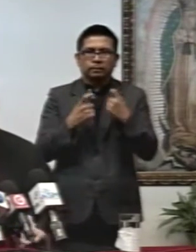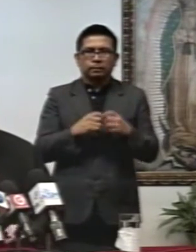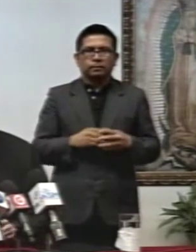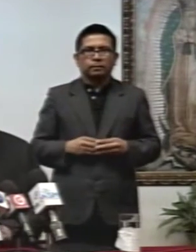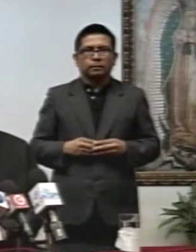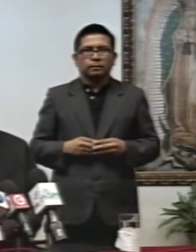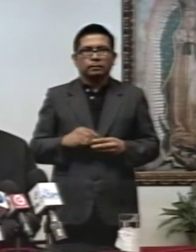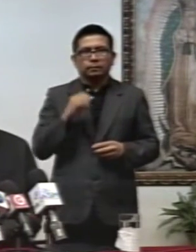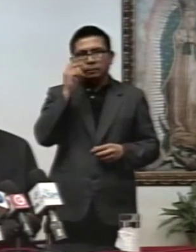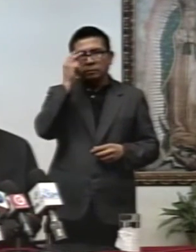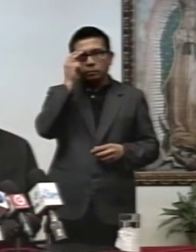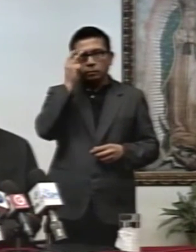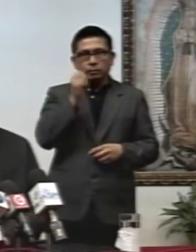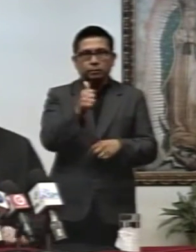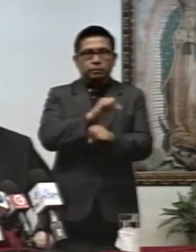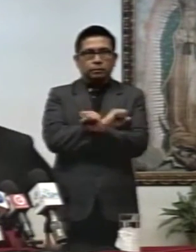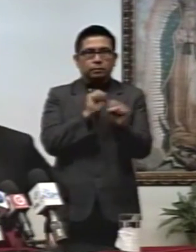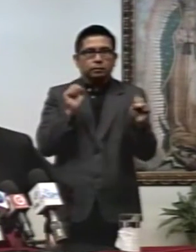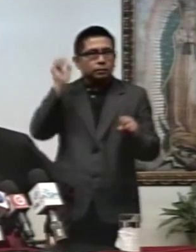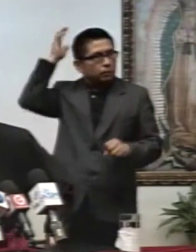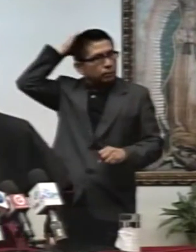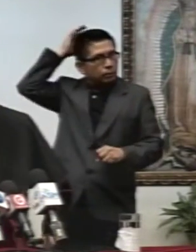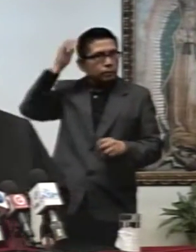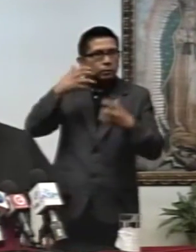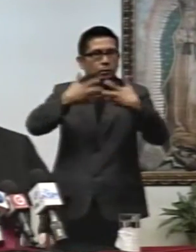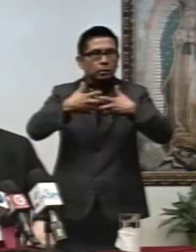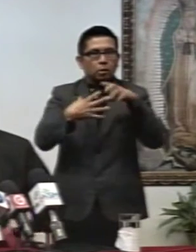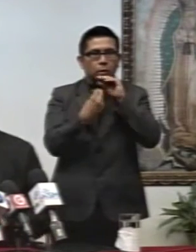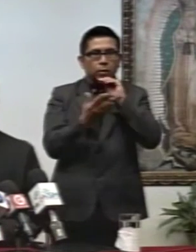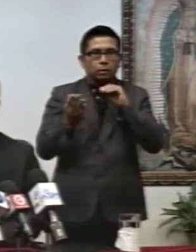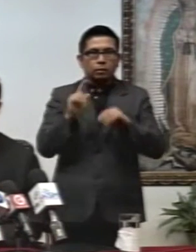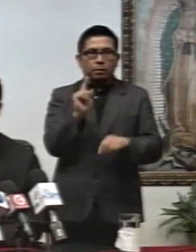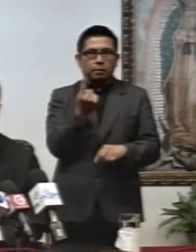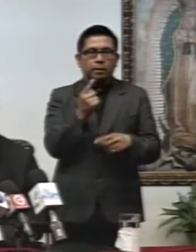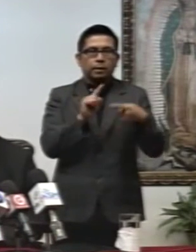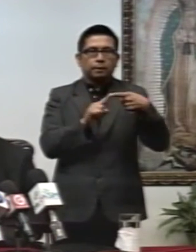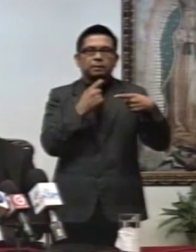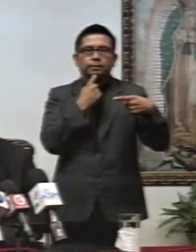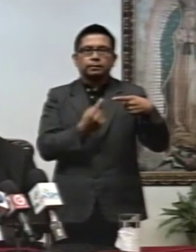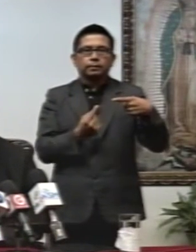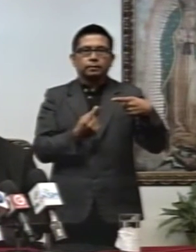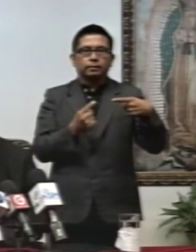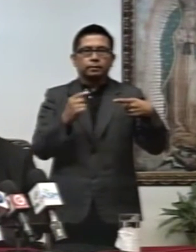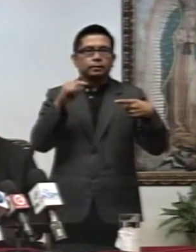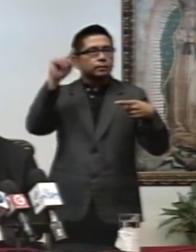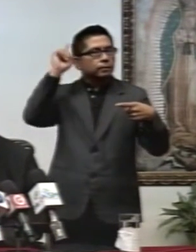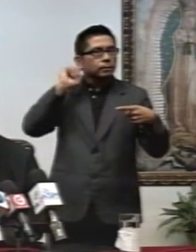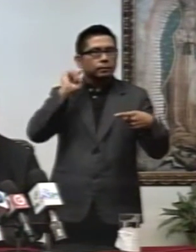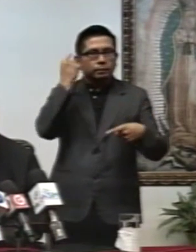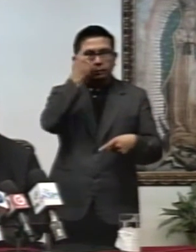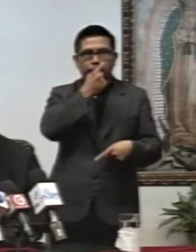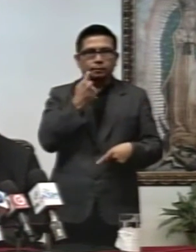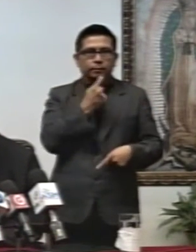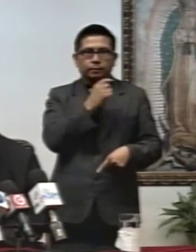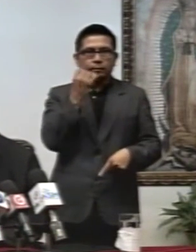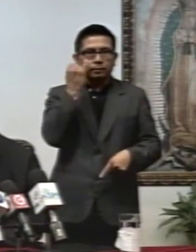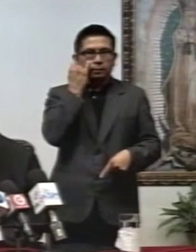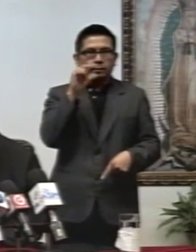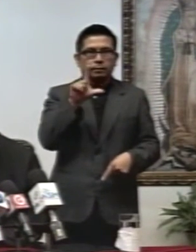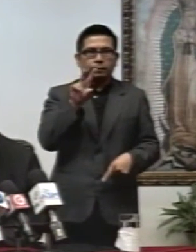preguntas. Buenos días a los medios de comunicación. La primera pregunta está a cargo de Silvia Hernández, del